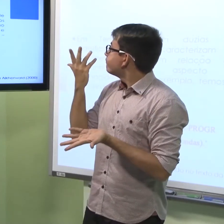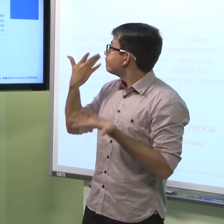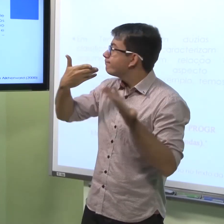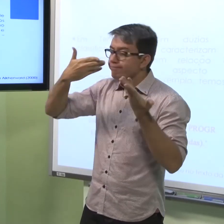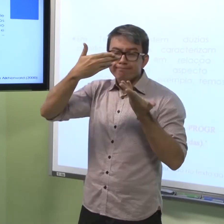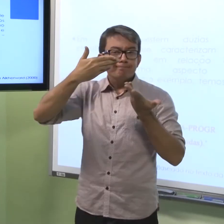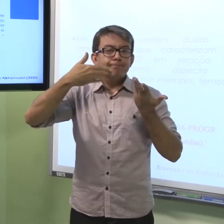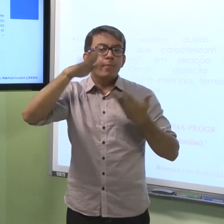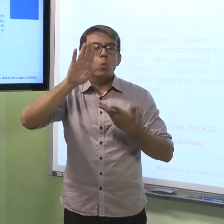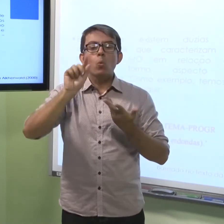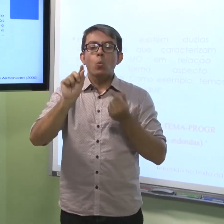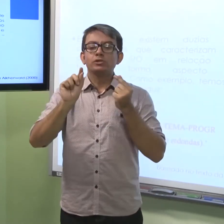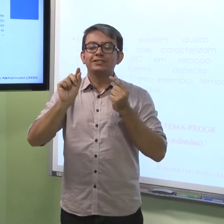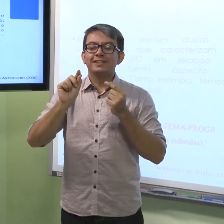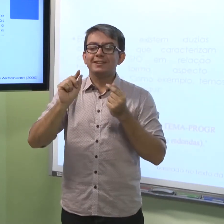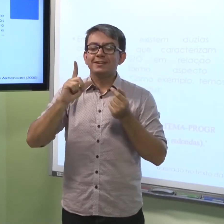Ele explica